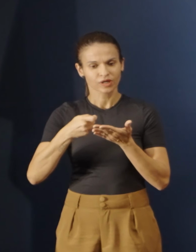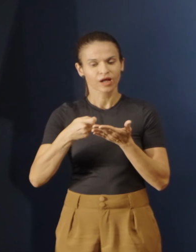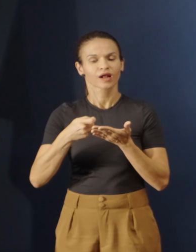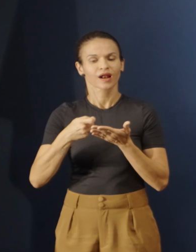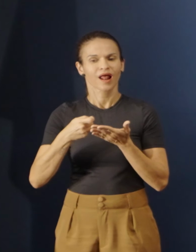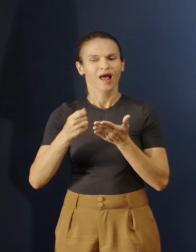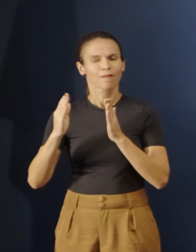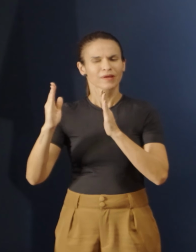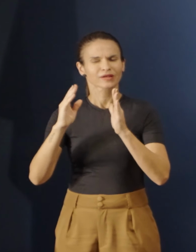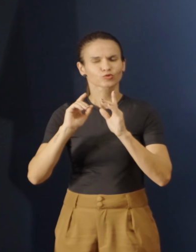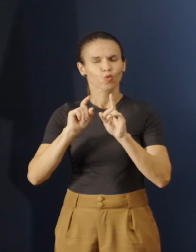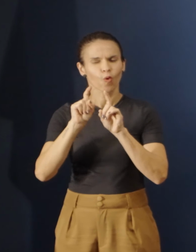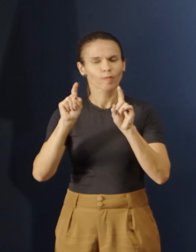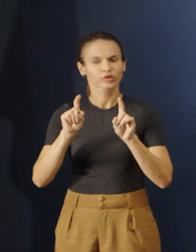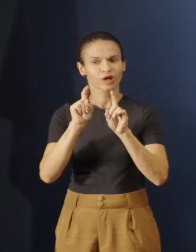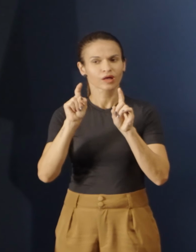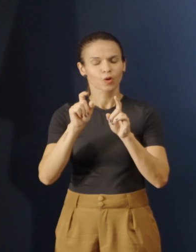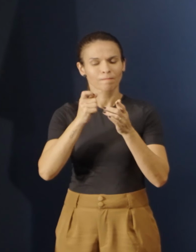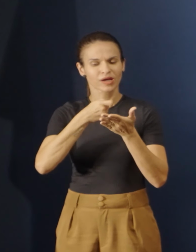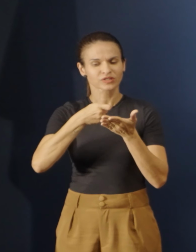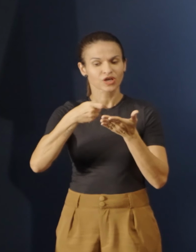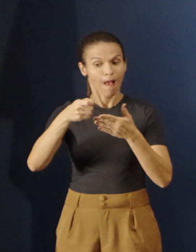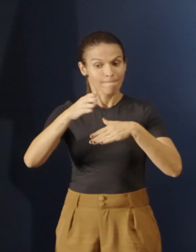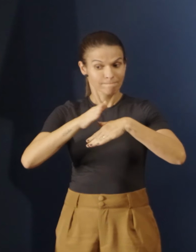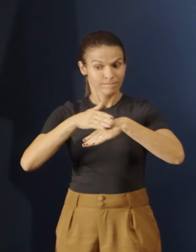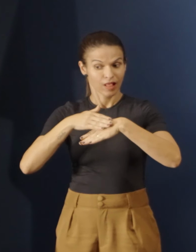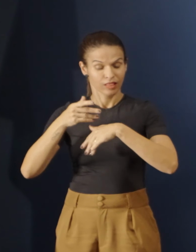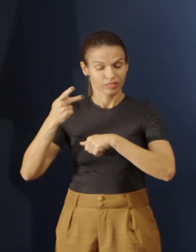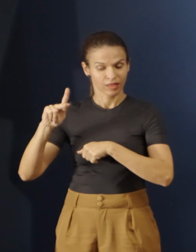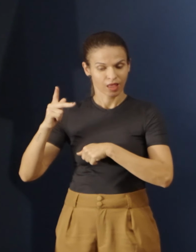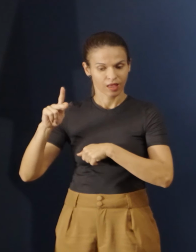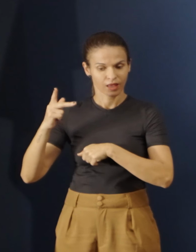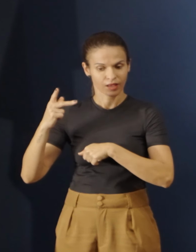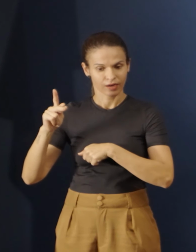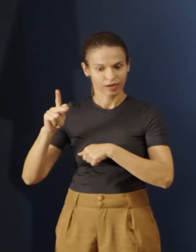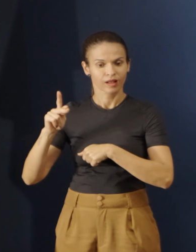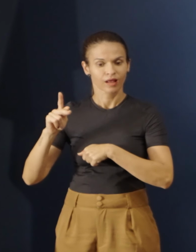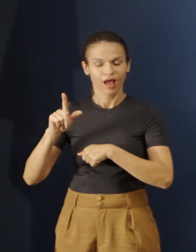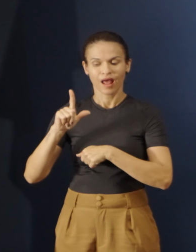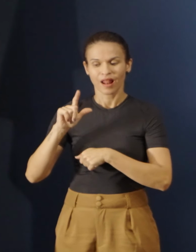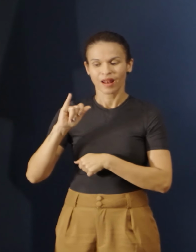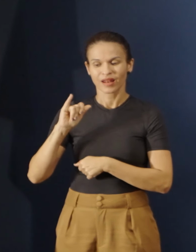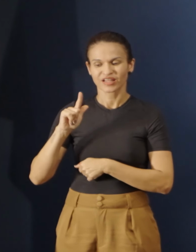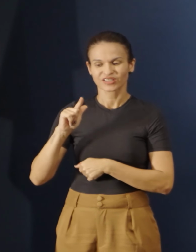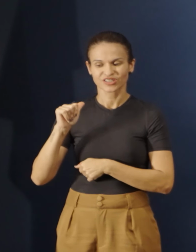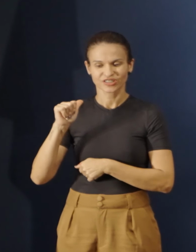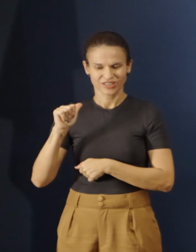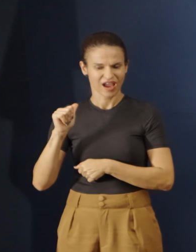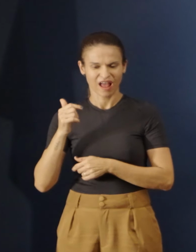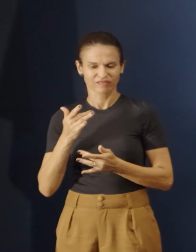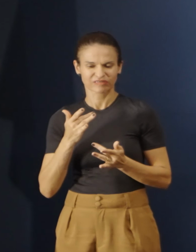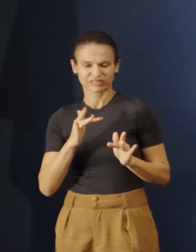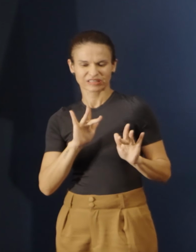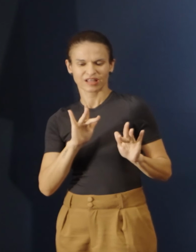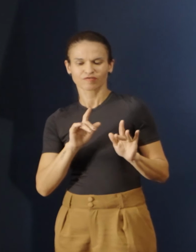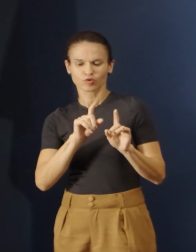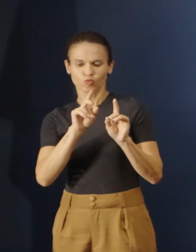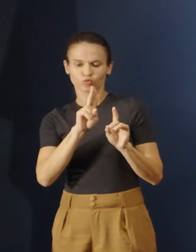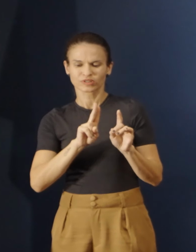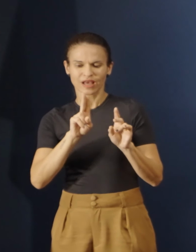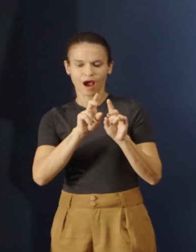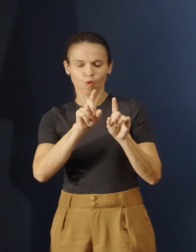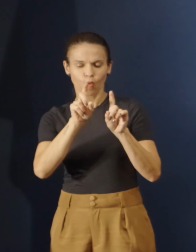do computador, mas de escrita da obra dela. Então, a Lígia Fagundes, ela meio que se recusava a usar o computador para escrever